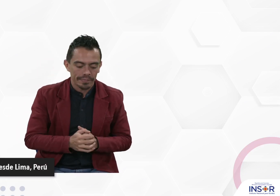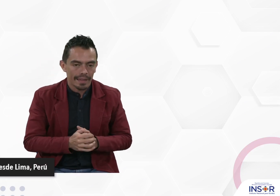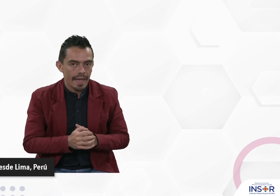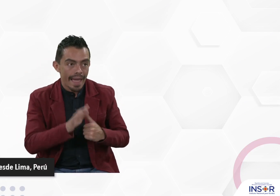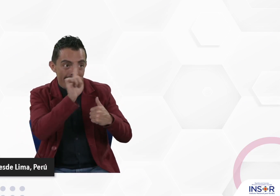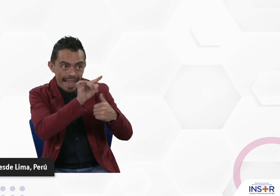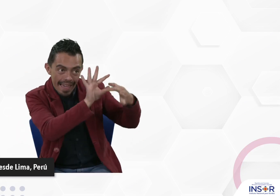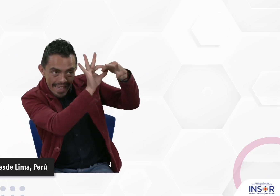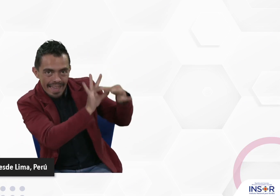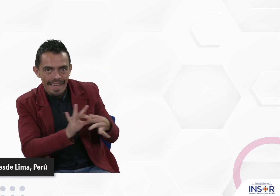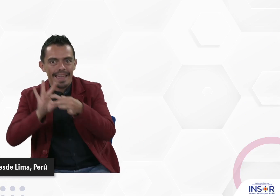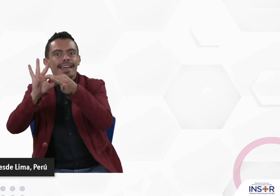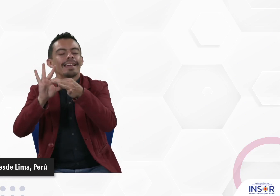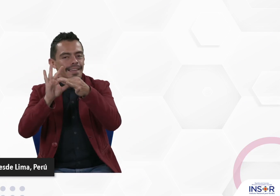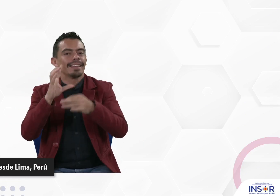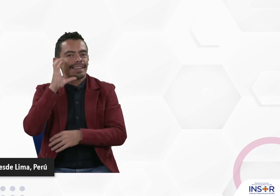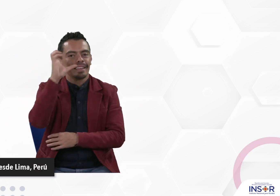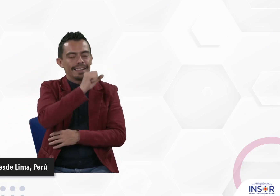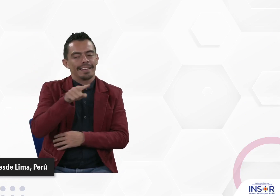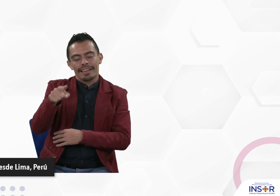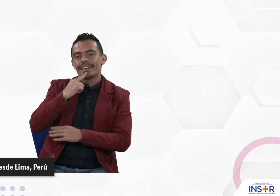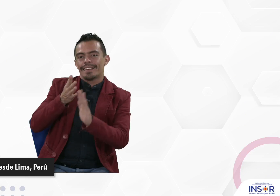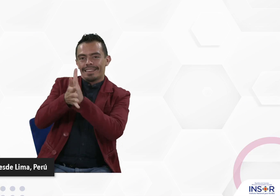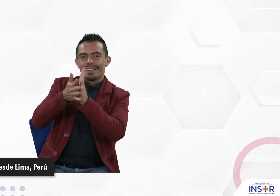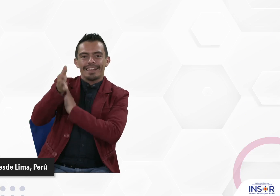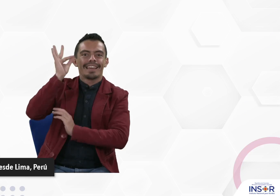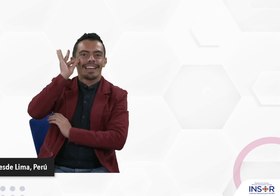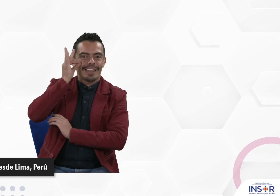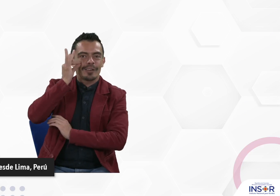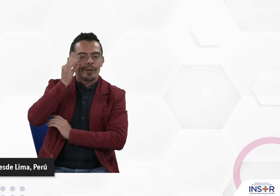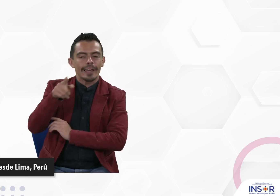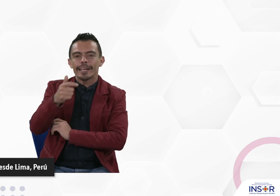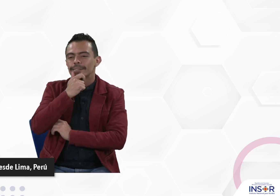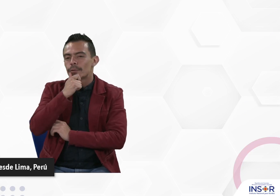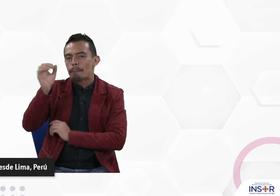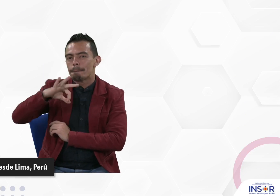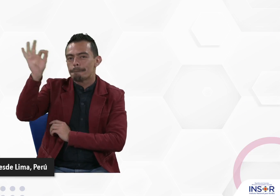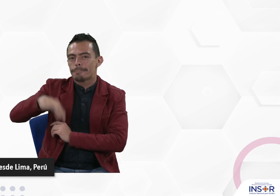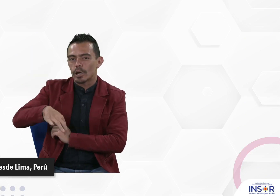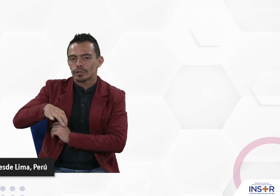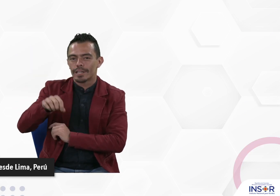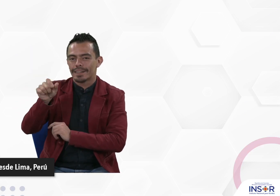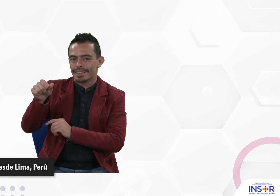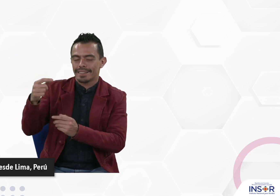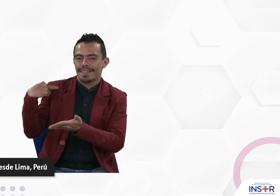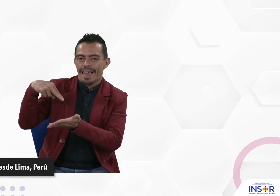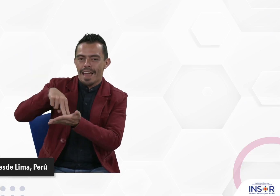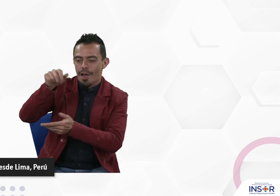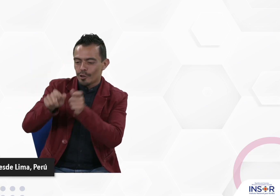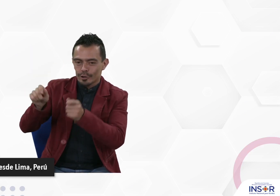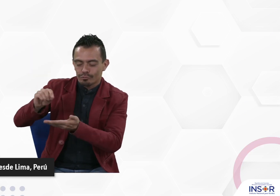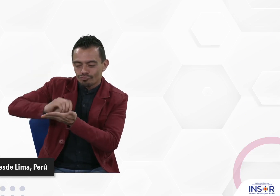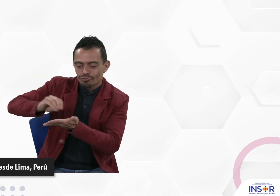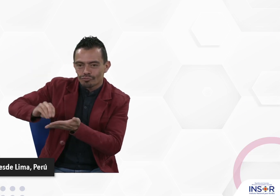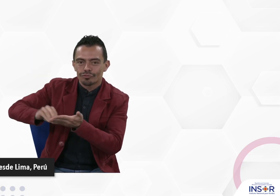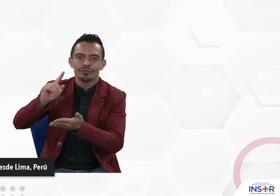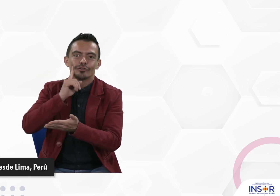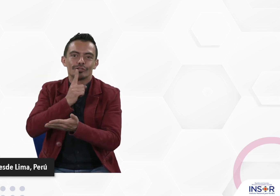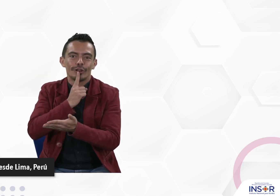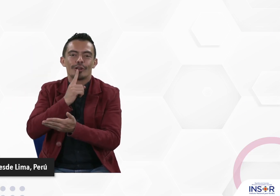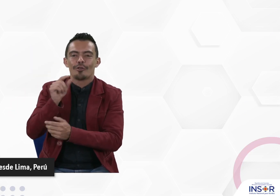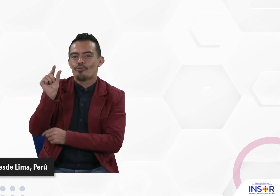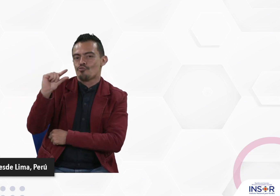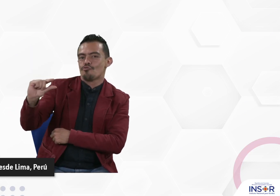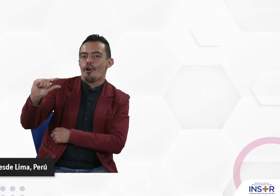factores importantes a destacar. De la mano con esto, y como mencionaba también Edwin, hay un porcentaje de autores